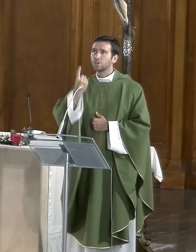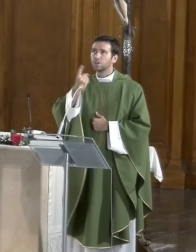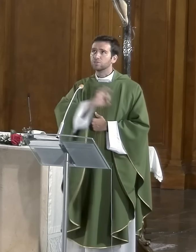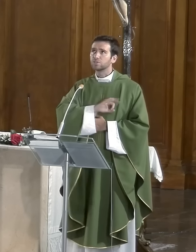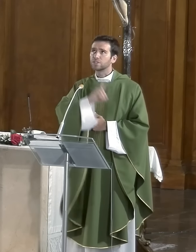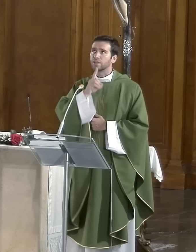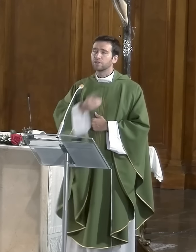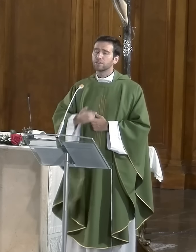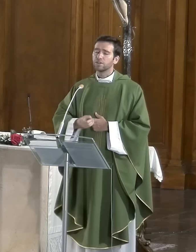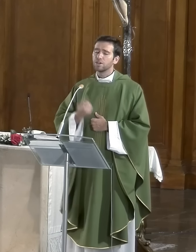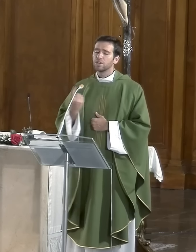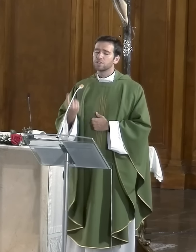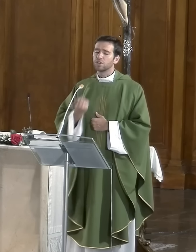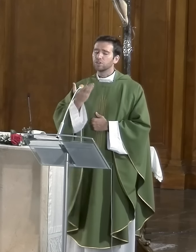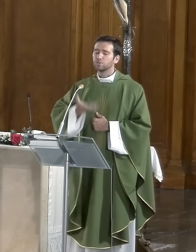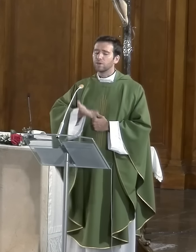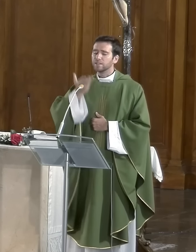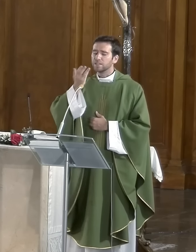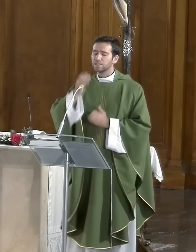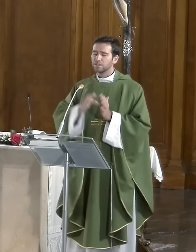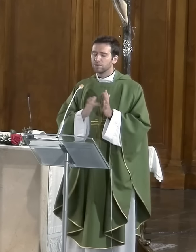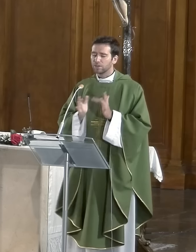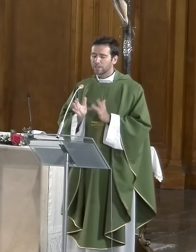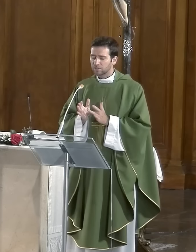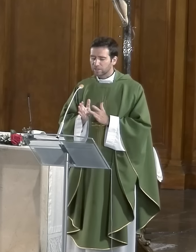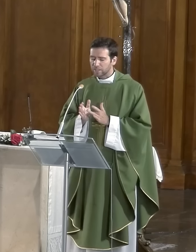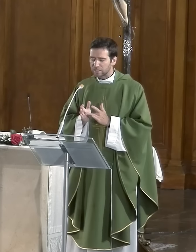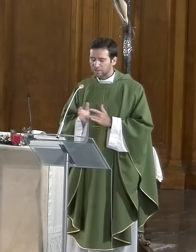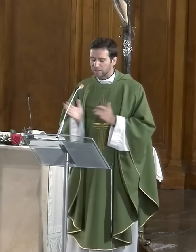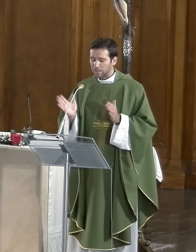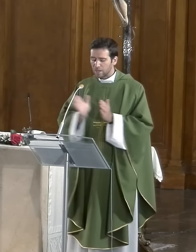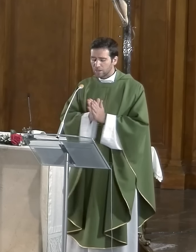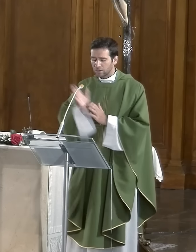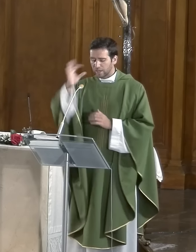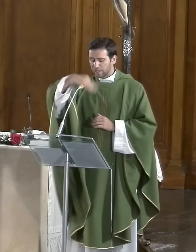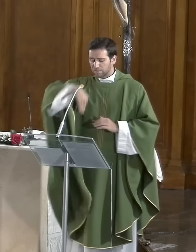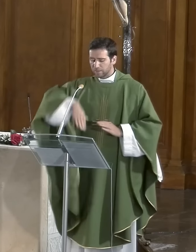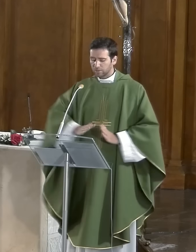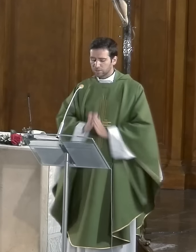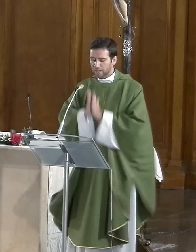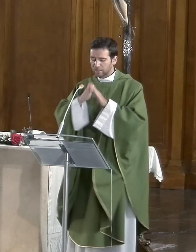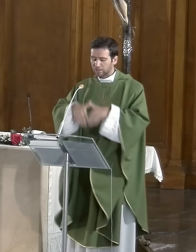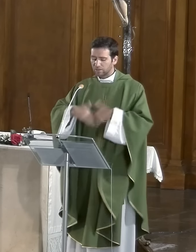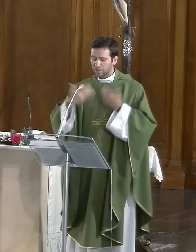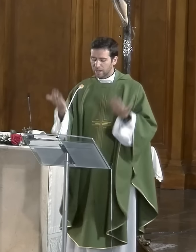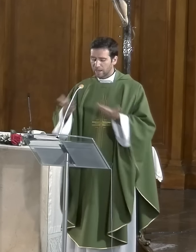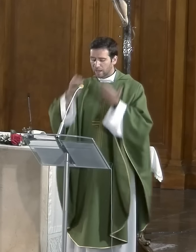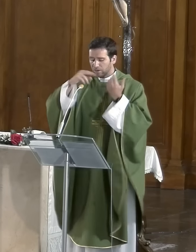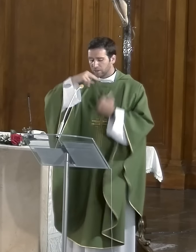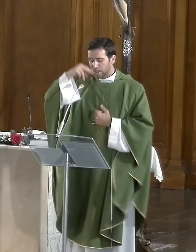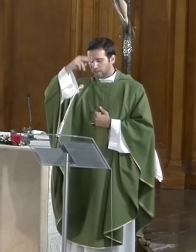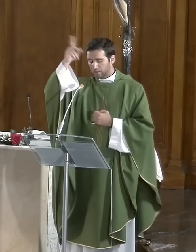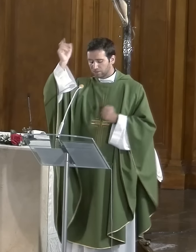Tú, Señor, solo Tú, Altísimo Jesucristo, con el Espíritu Santo, en la gloria de Dios